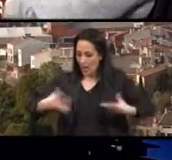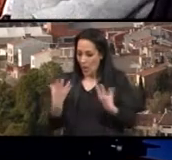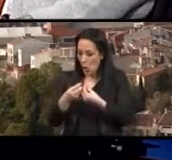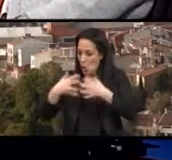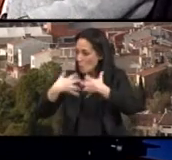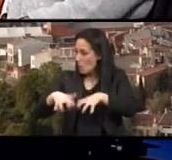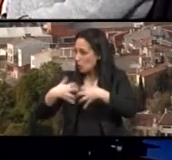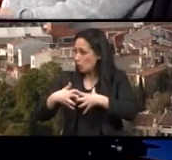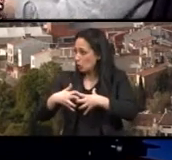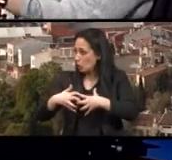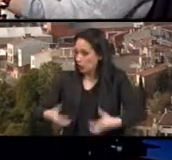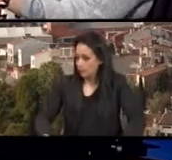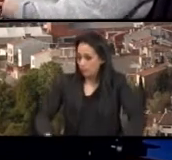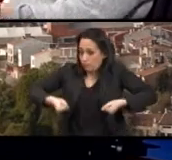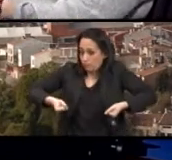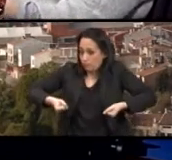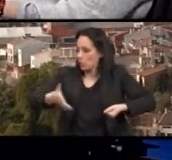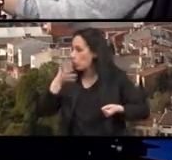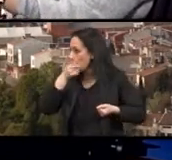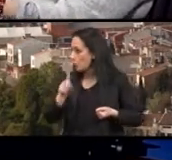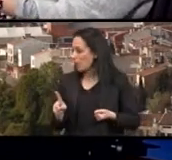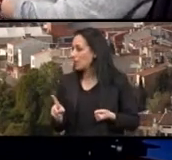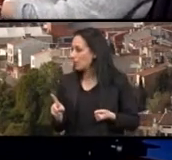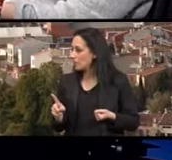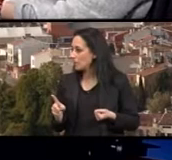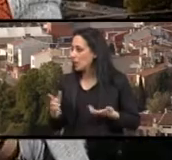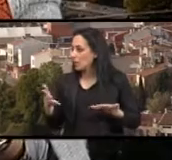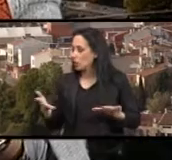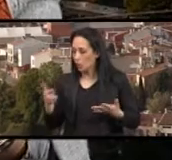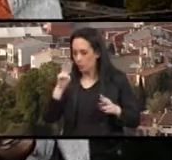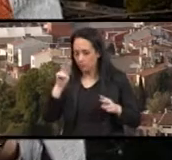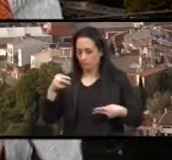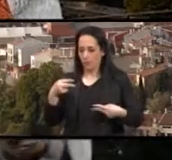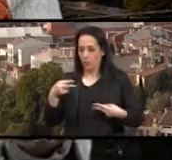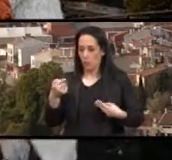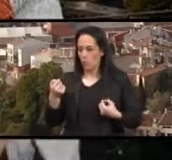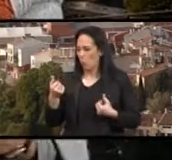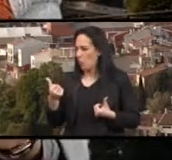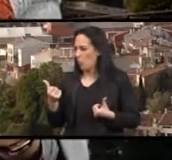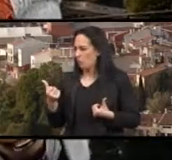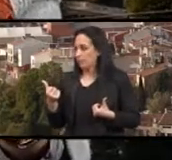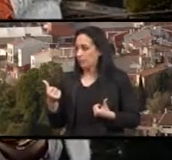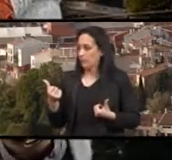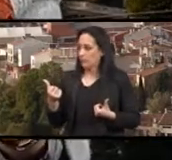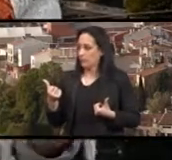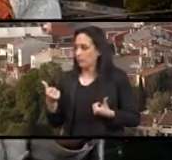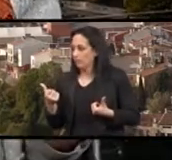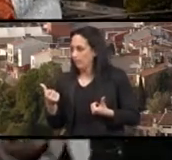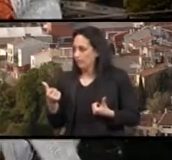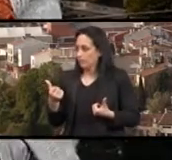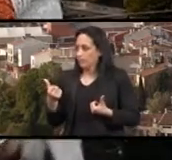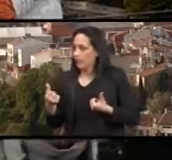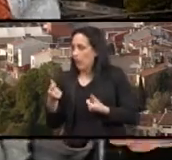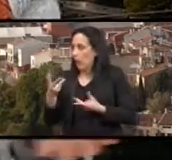puxar. I llavors te veus una mica que dius, bueno, pues, a vegades dic, bueno,